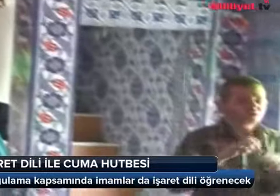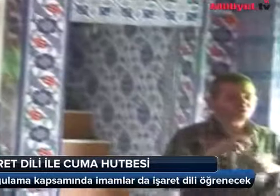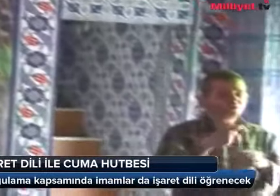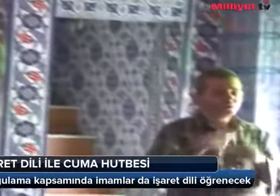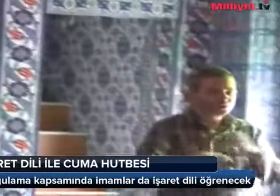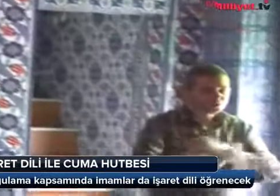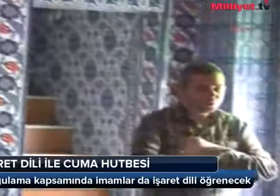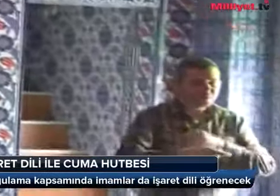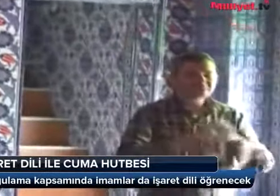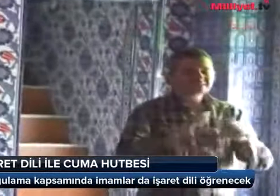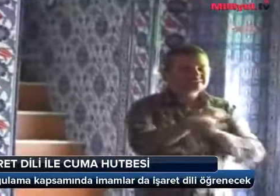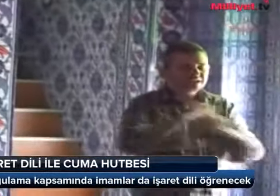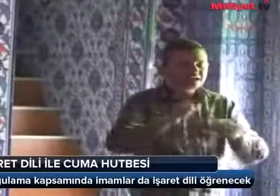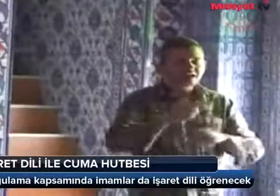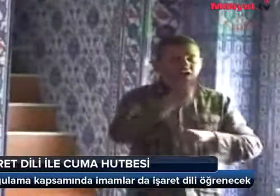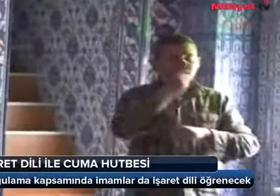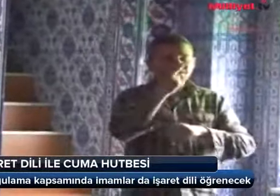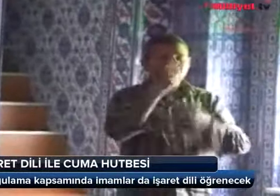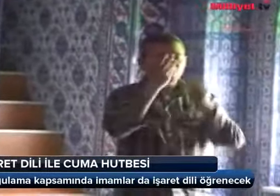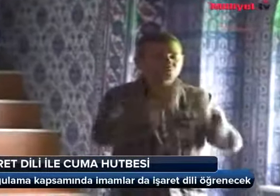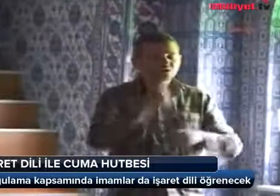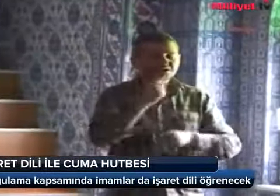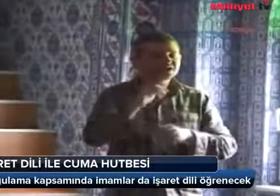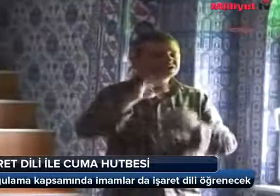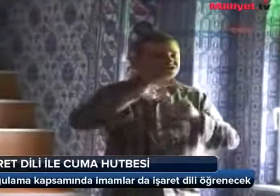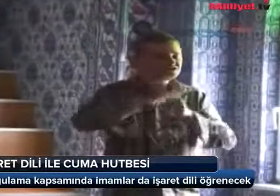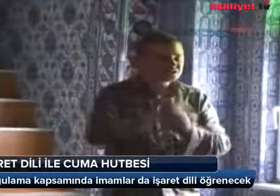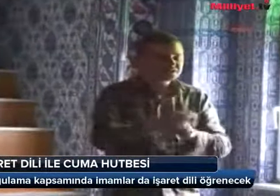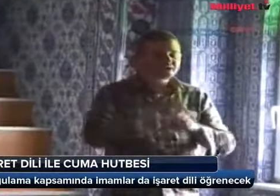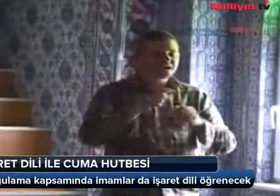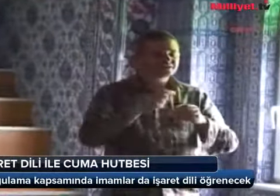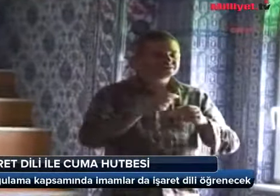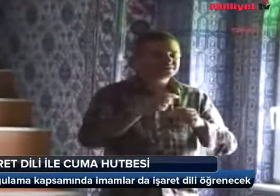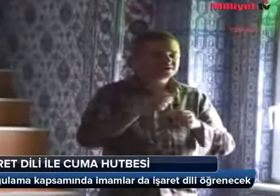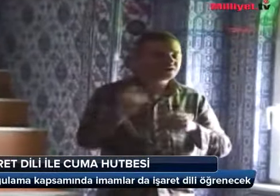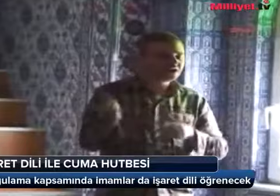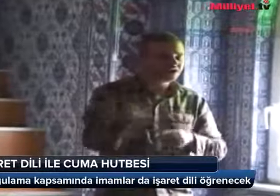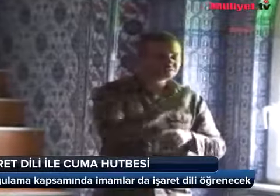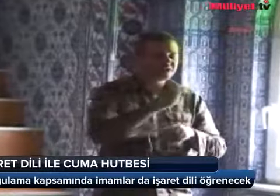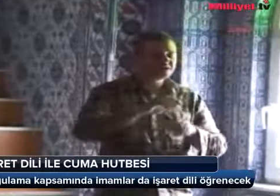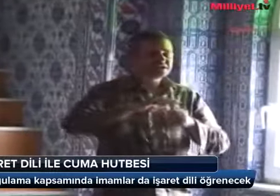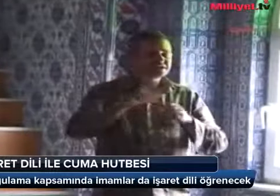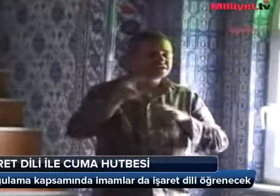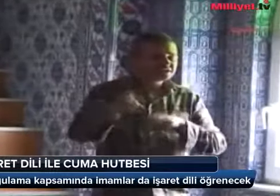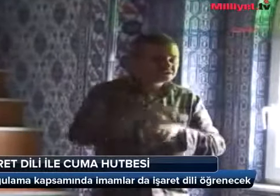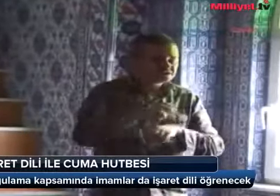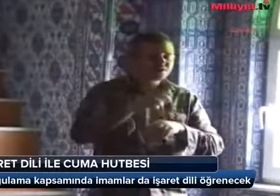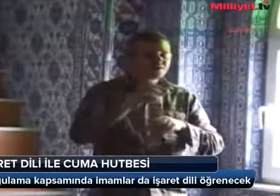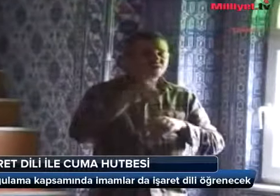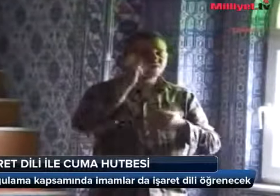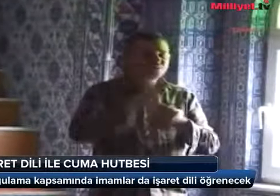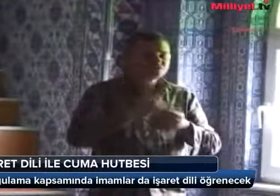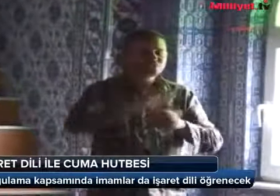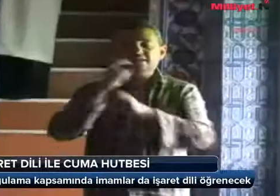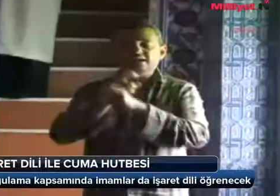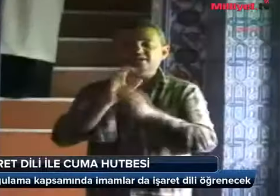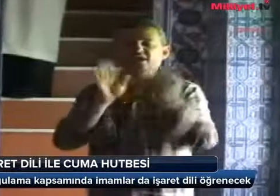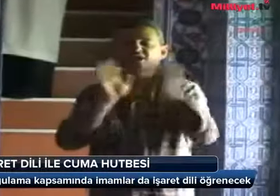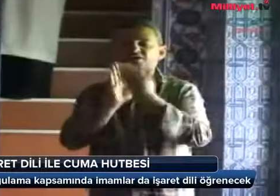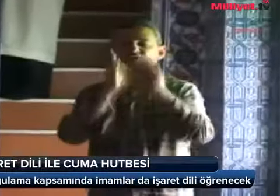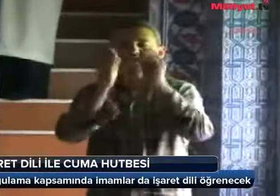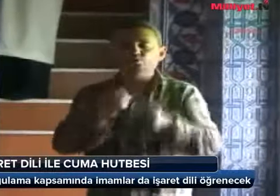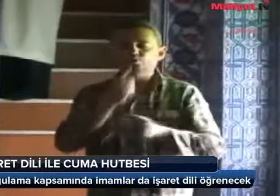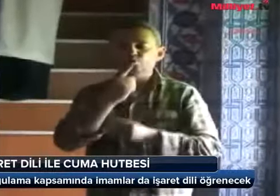geçirdi. Şimdilik hutbeler görevliler tarafından işaret diline çevrilse de uygulama kapsamında imamlar da eğitime tabi